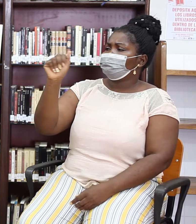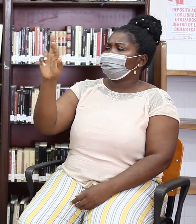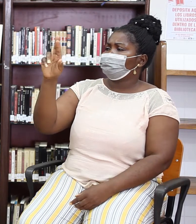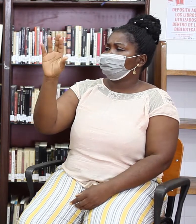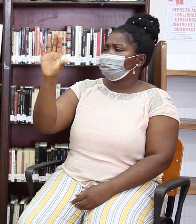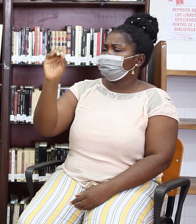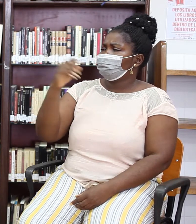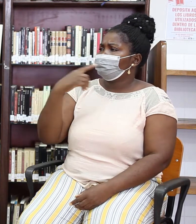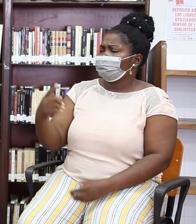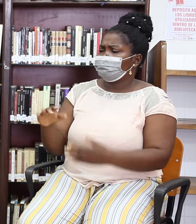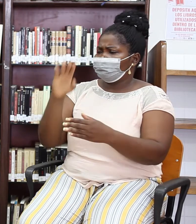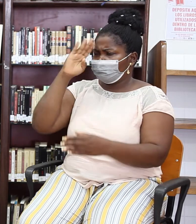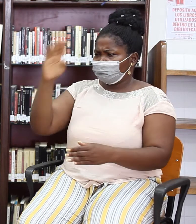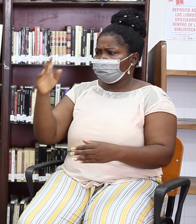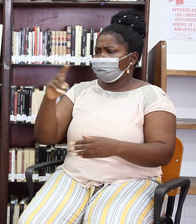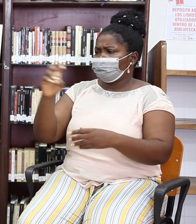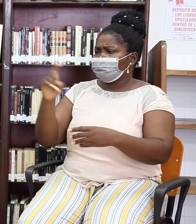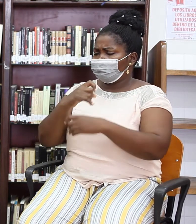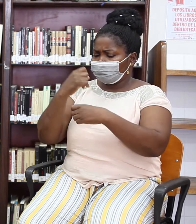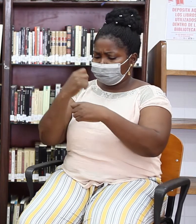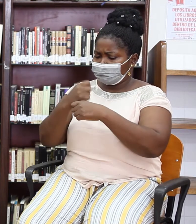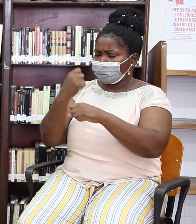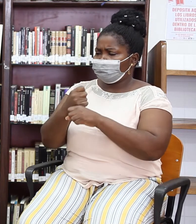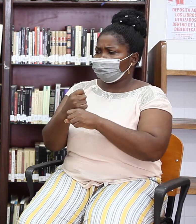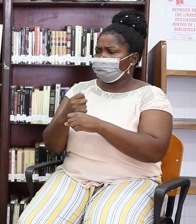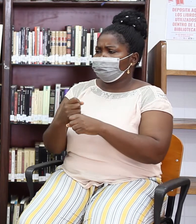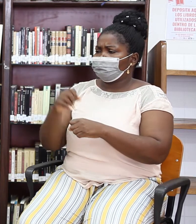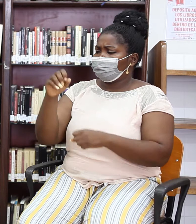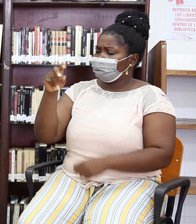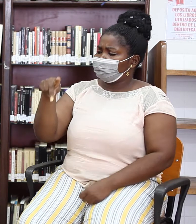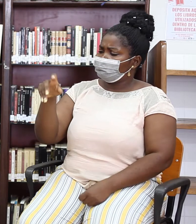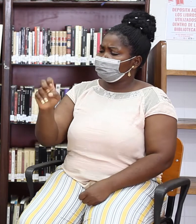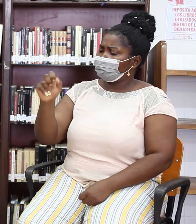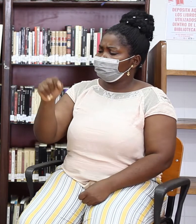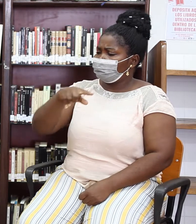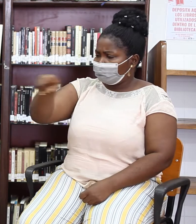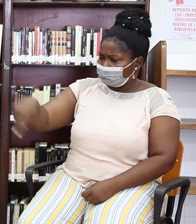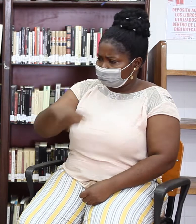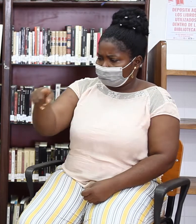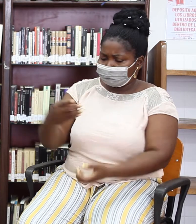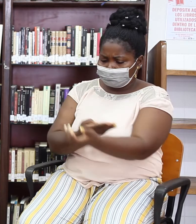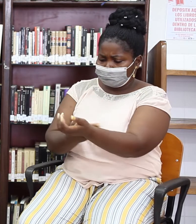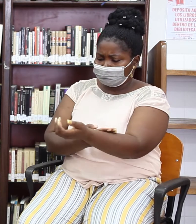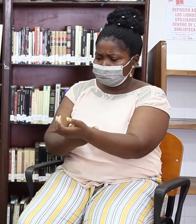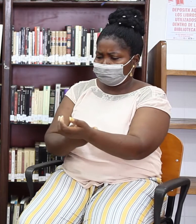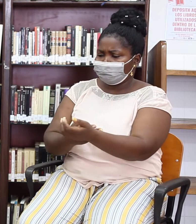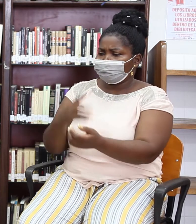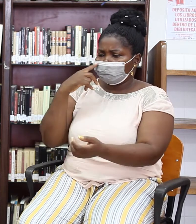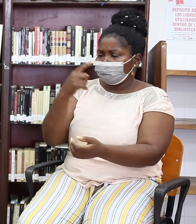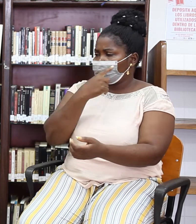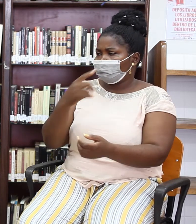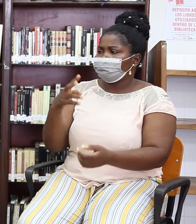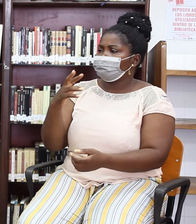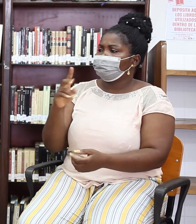un aspecto aún más imponente, pues unos círculos blancos enmarcaban sus ojos